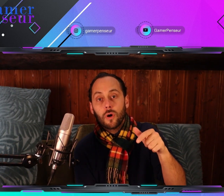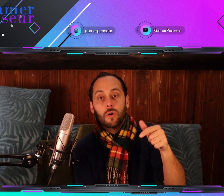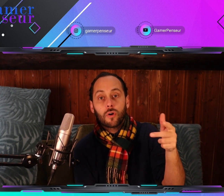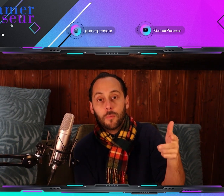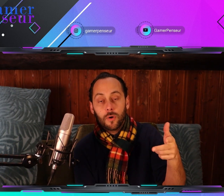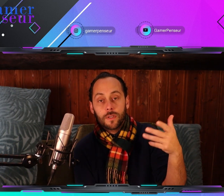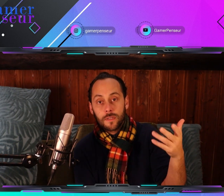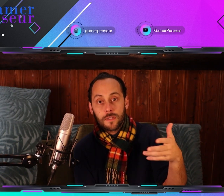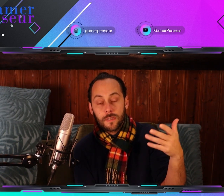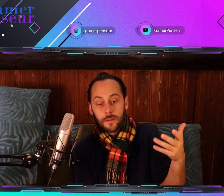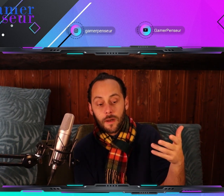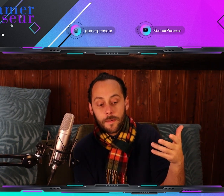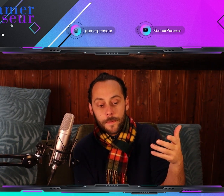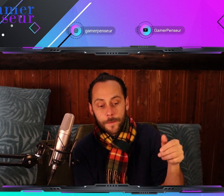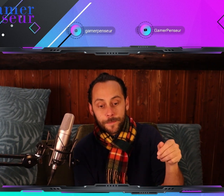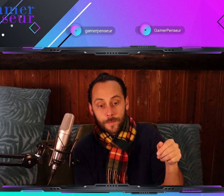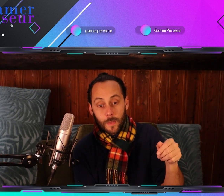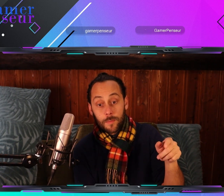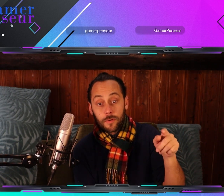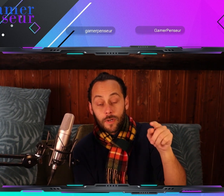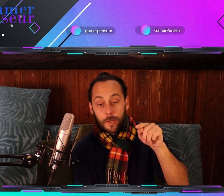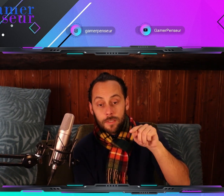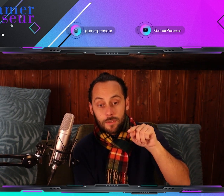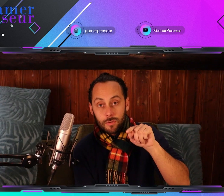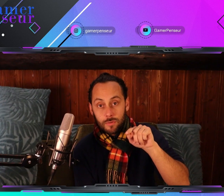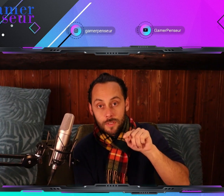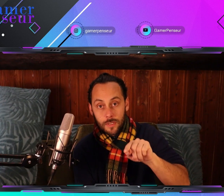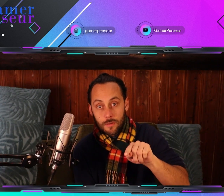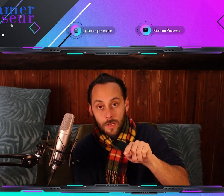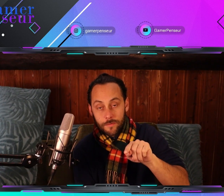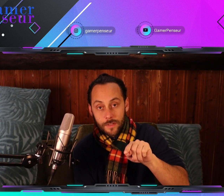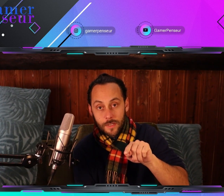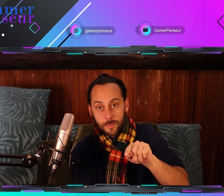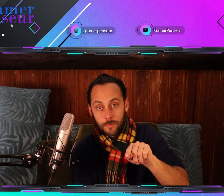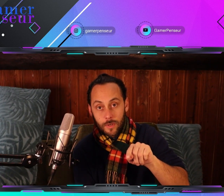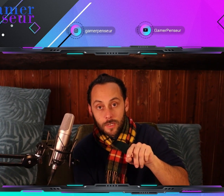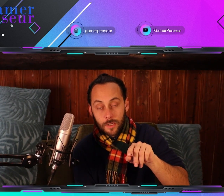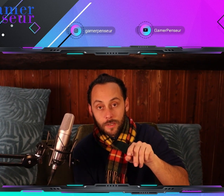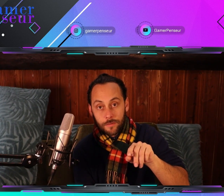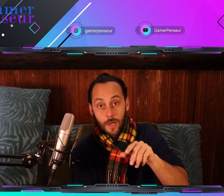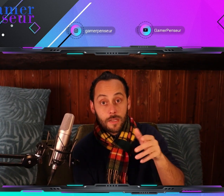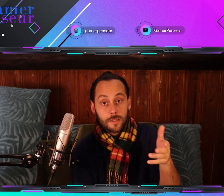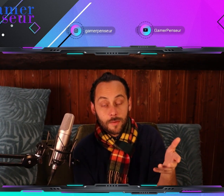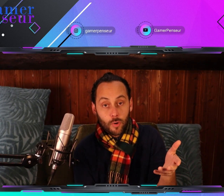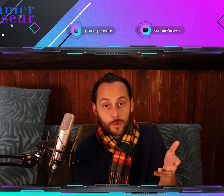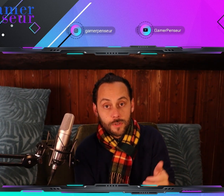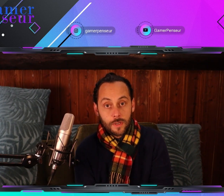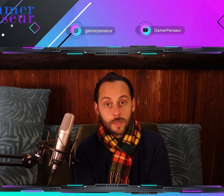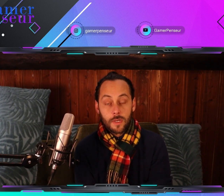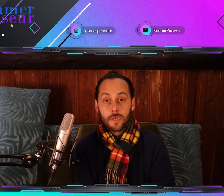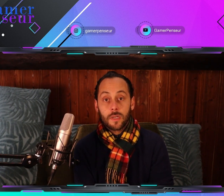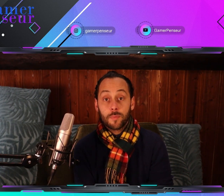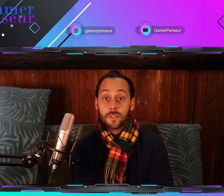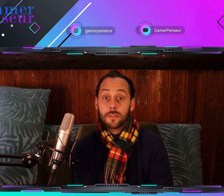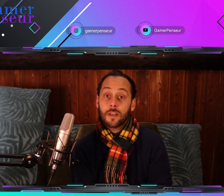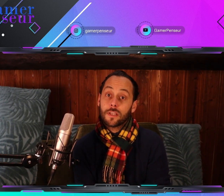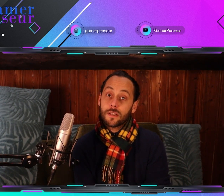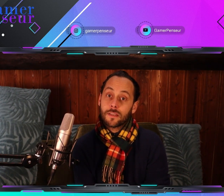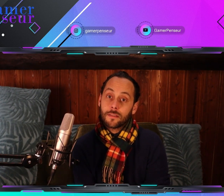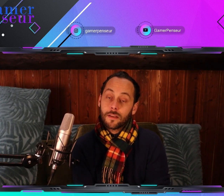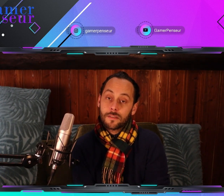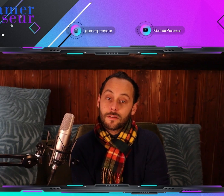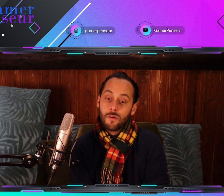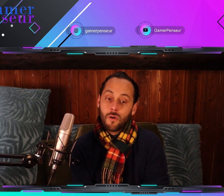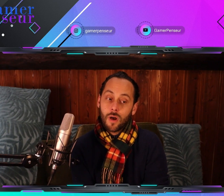où, quand, comment, etc. Et puis on va repartir sur le site de la FSS pour voir les phrases qu'ils proposent, et puis essayer de travailler